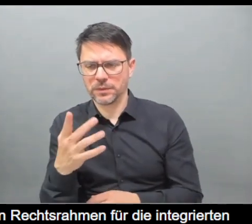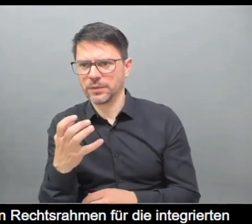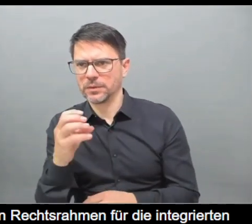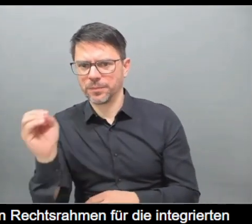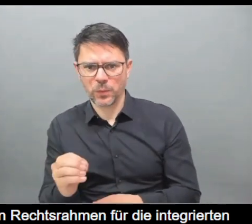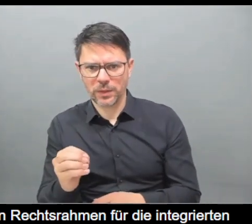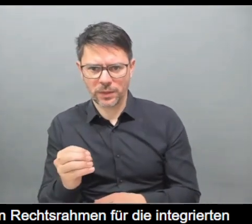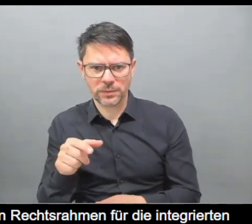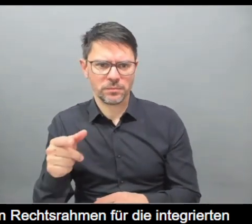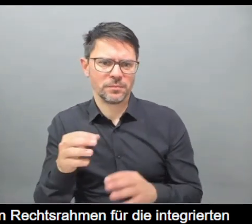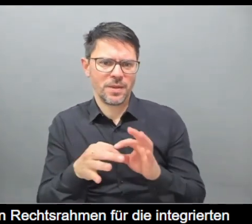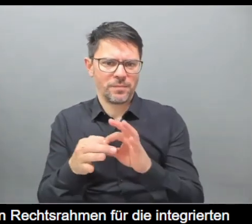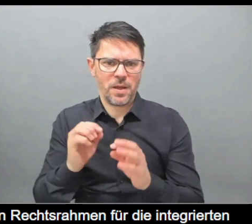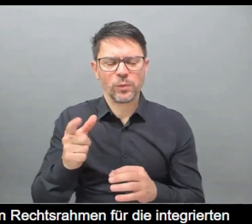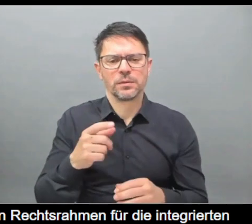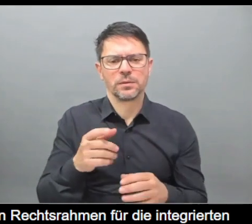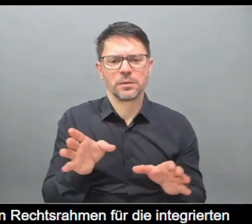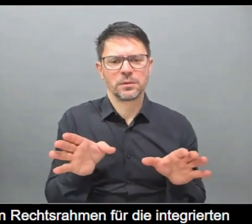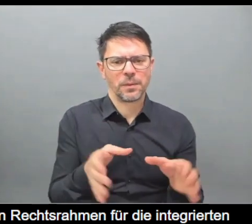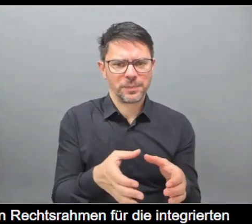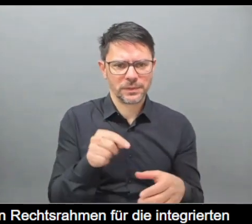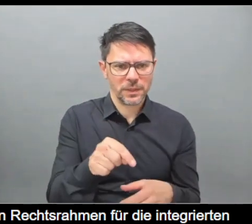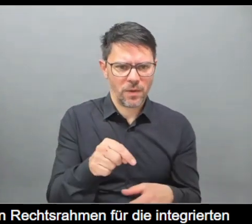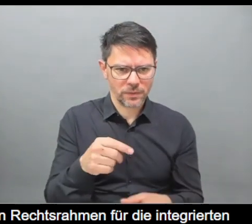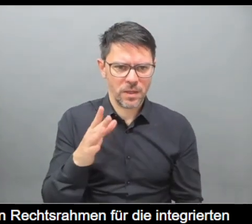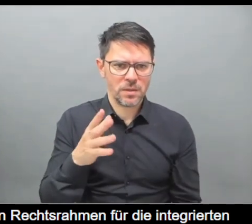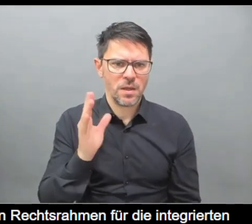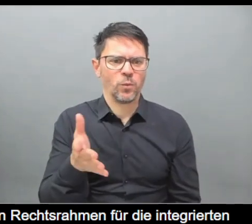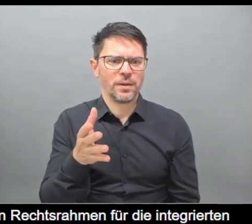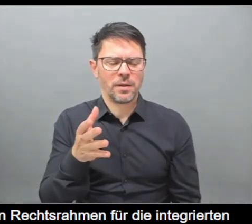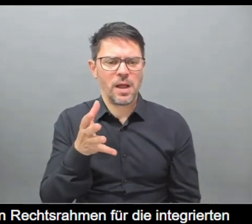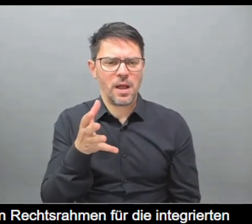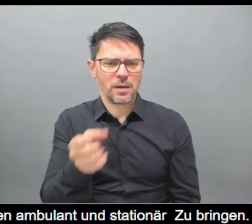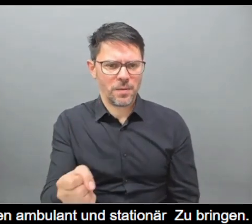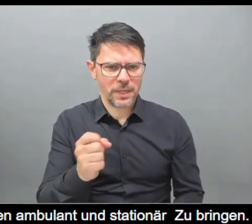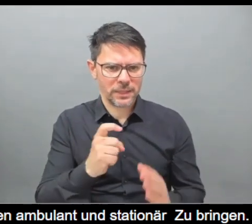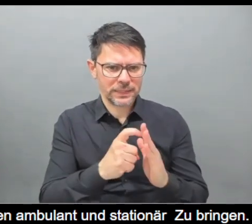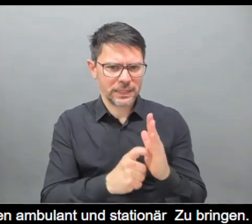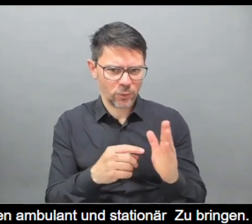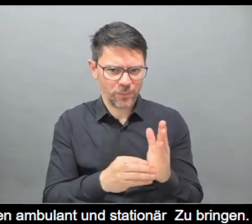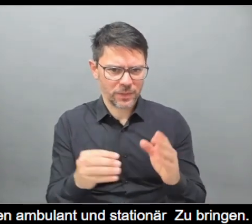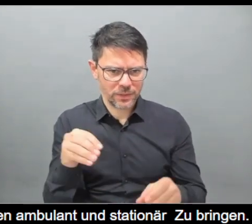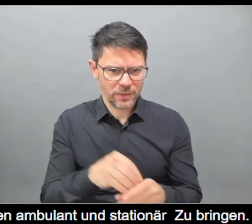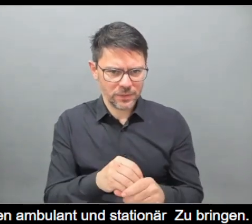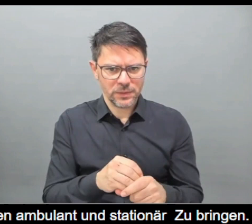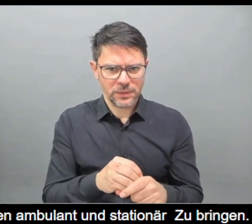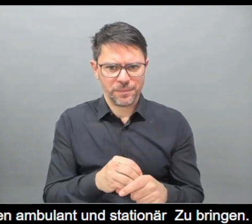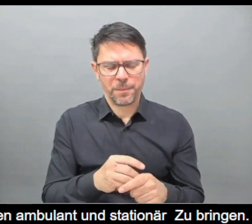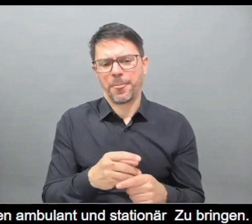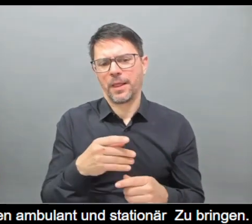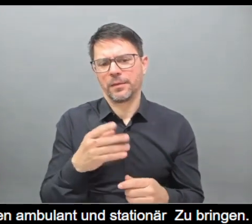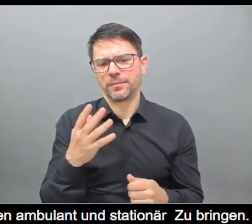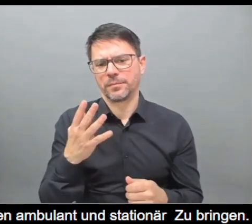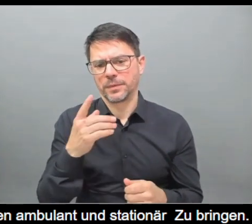weil das könnte, also die Idee dahinter ist, innerhalb eines Umkreises von 30 Fahrminuten um